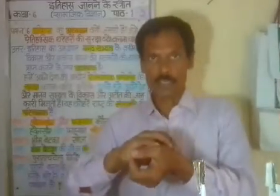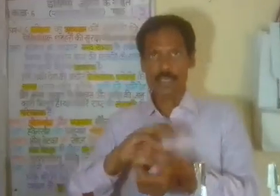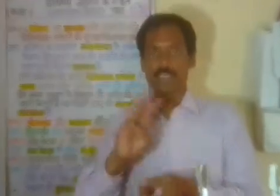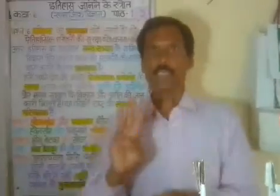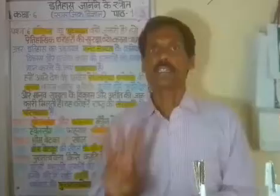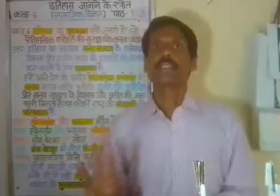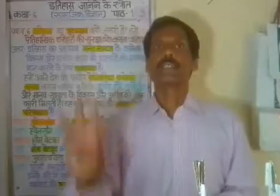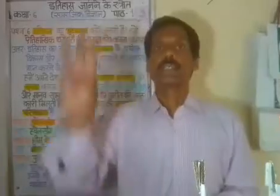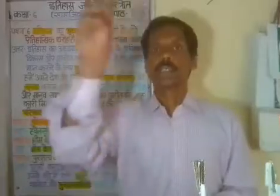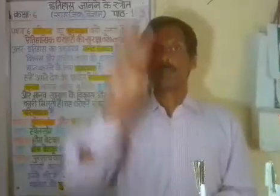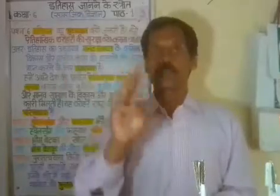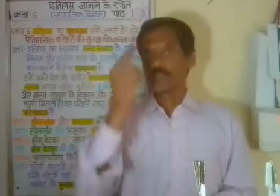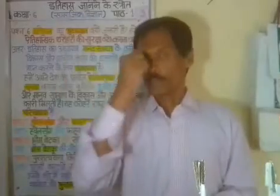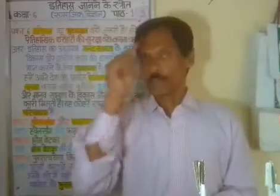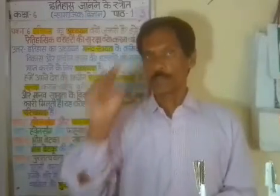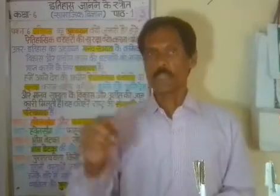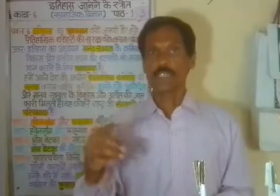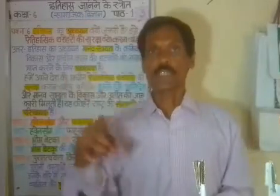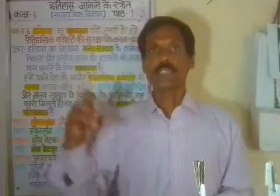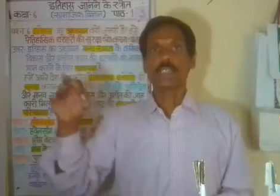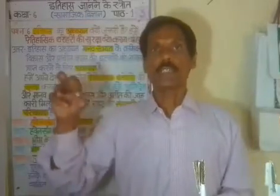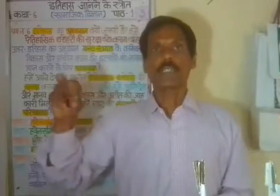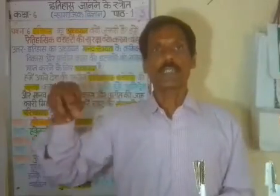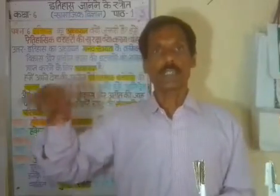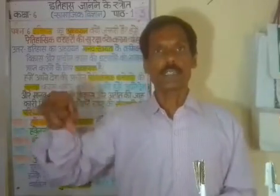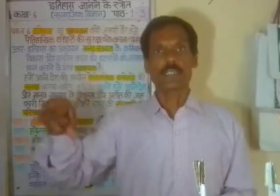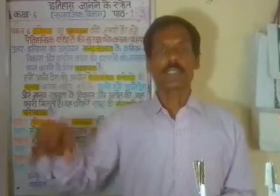डॉक्टर बी